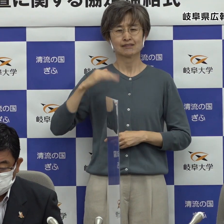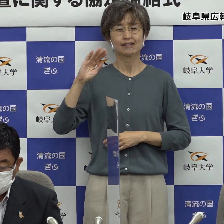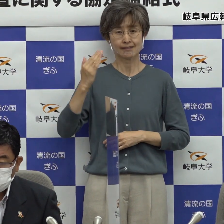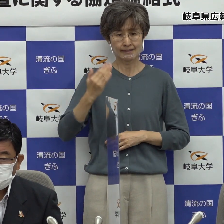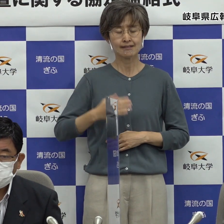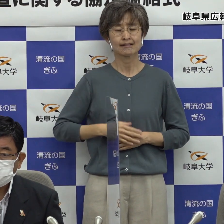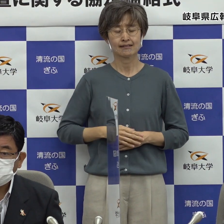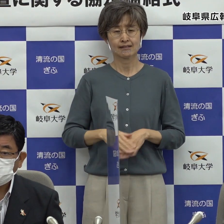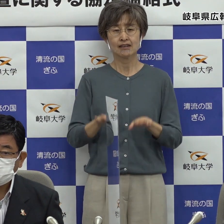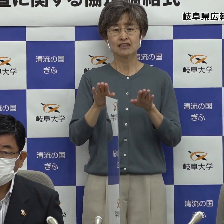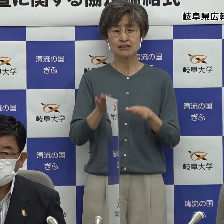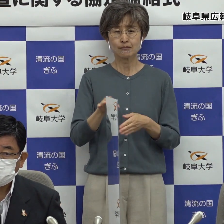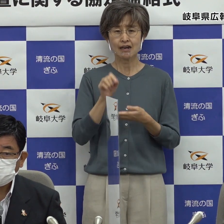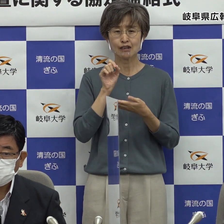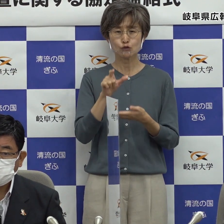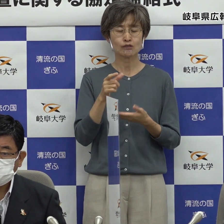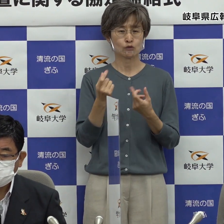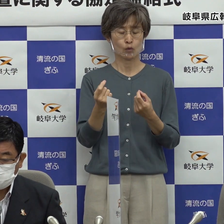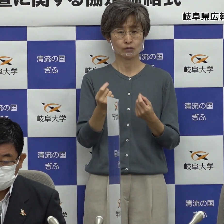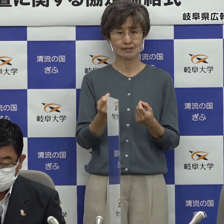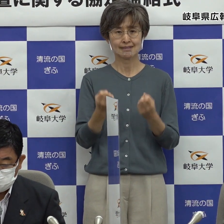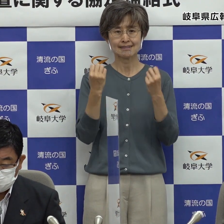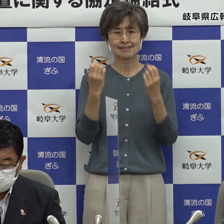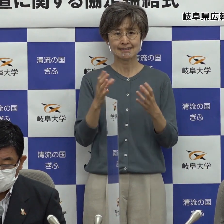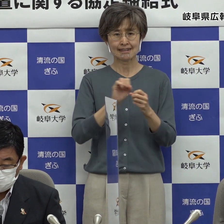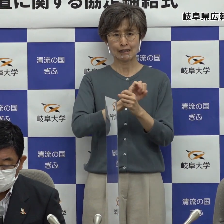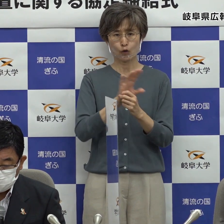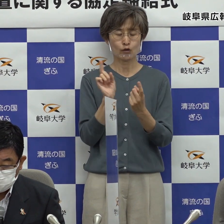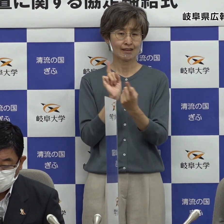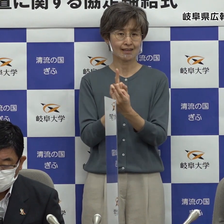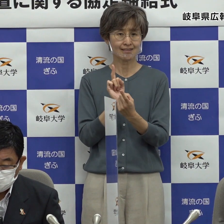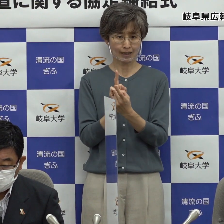上げましたように、この新型コロナ対策を